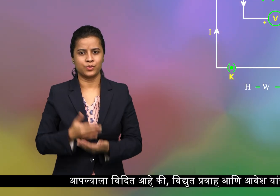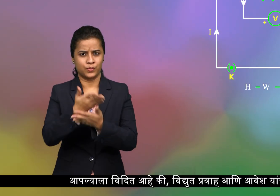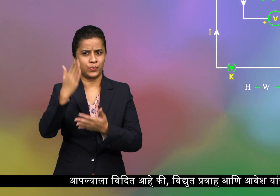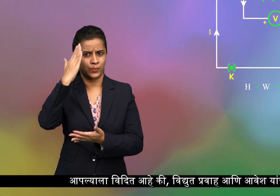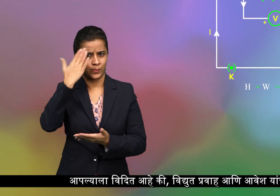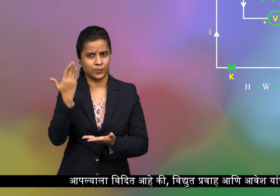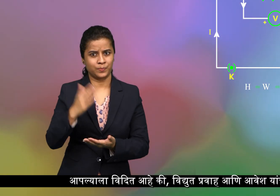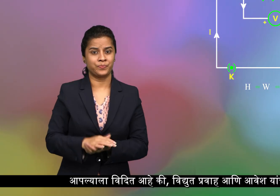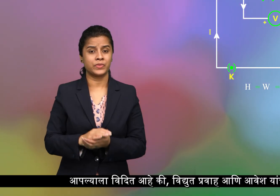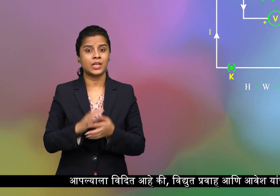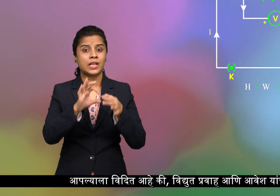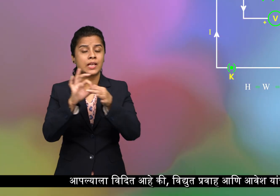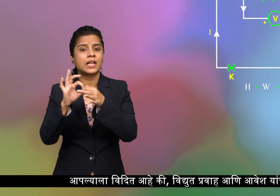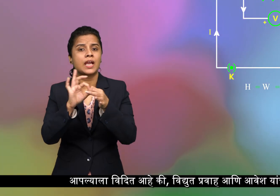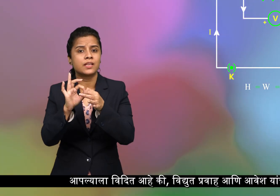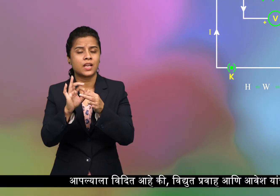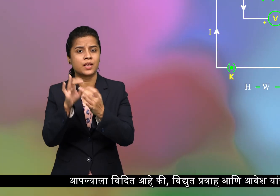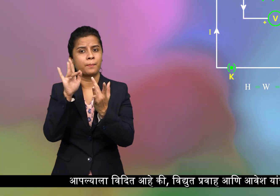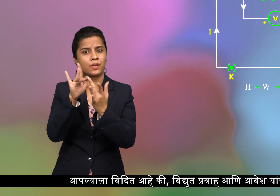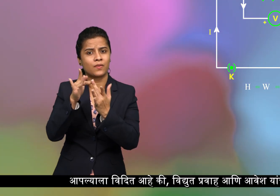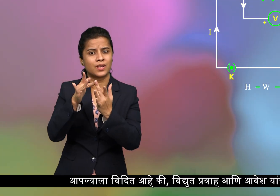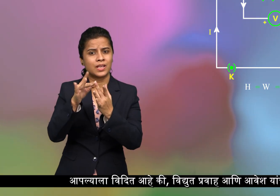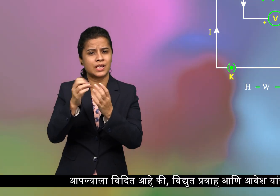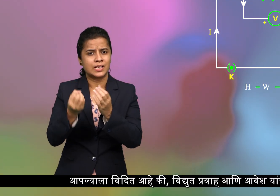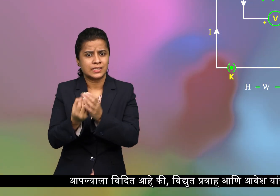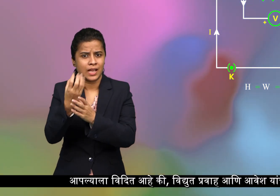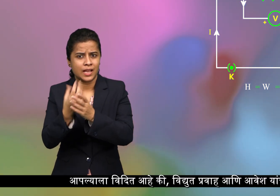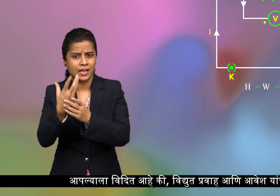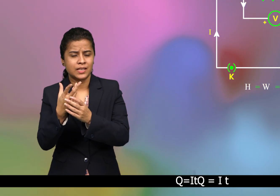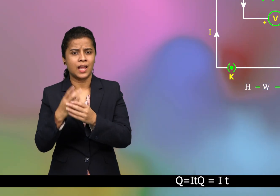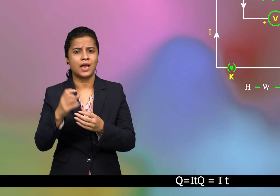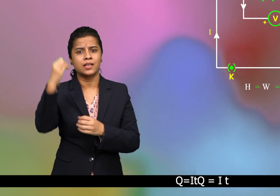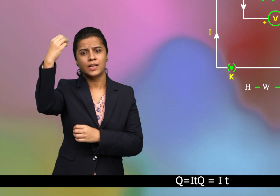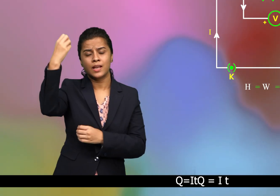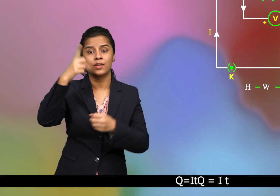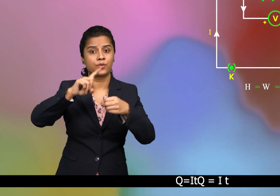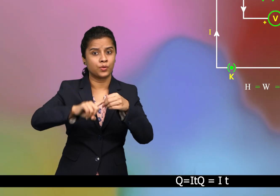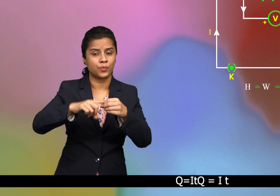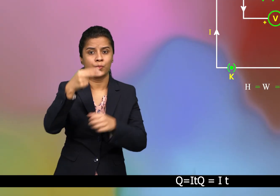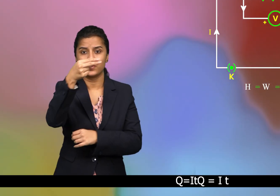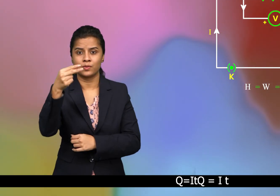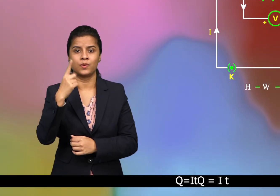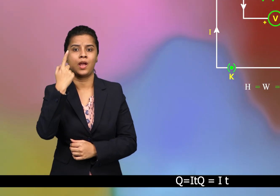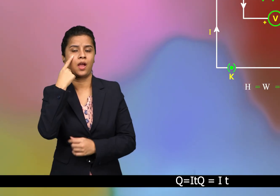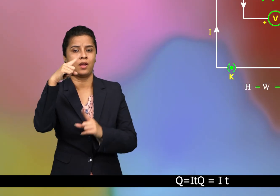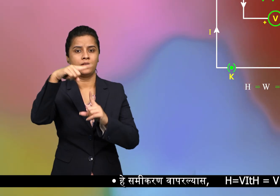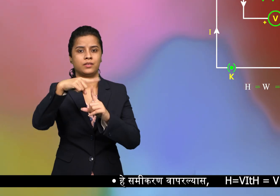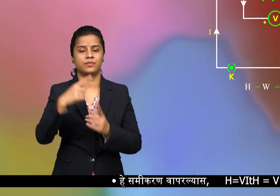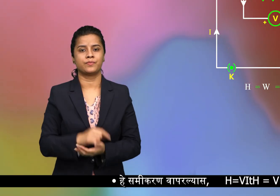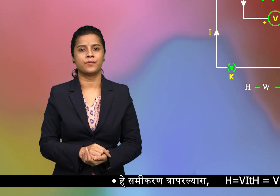आपल्याला विदित आहे की विद्युत प्रवाह आणि आवेश यांच्यातील संबंध Q बरोबर ITQ बरोबर IT. हे